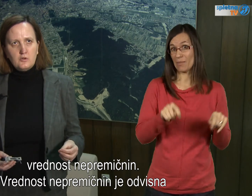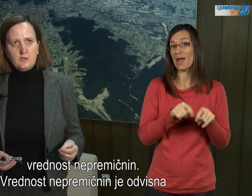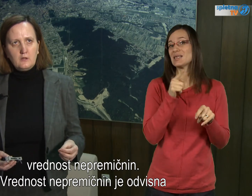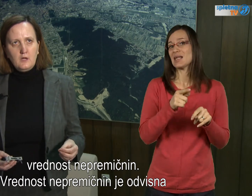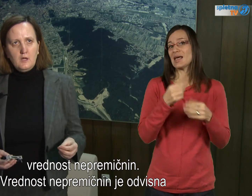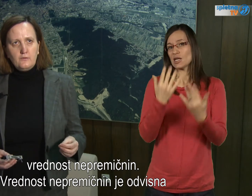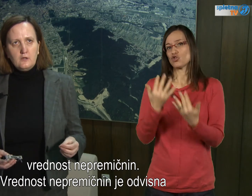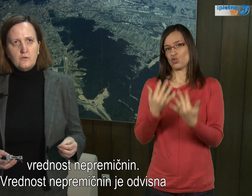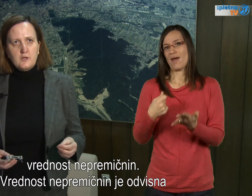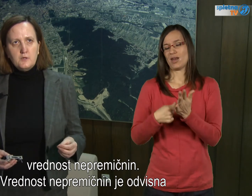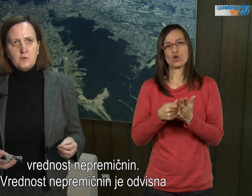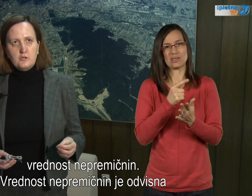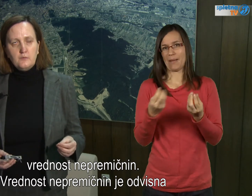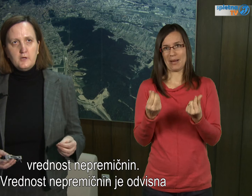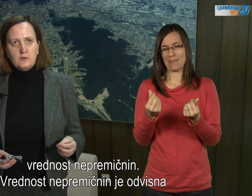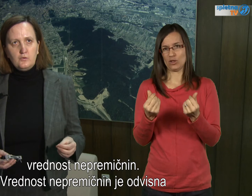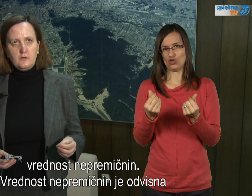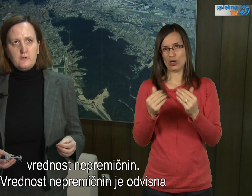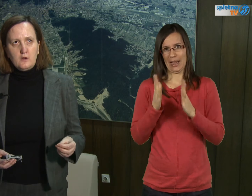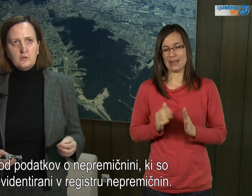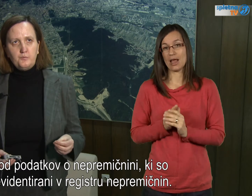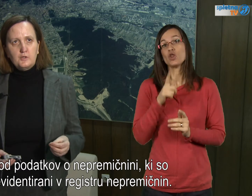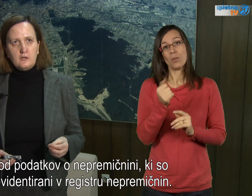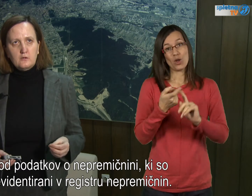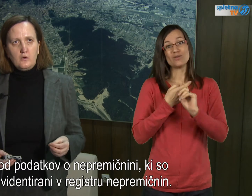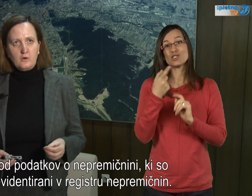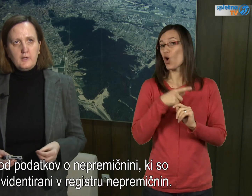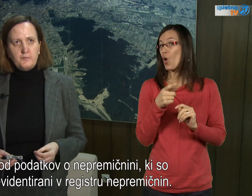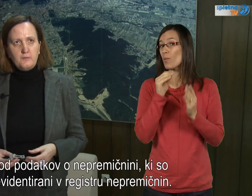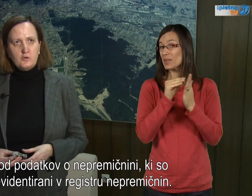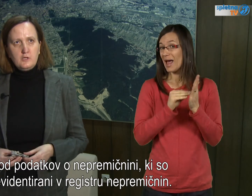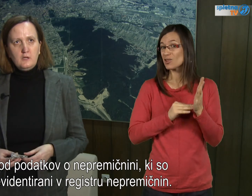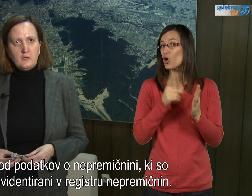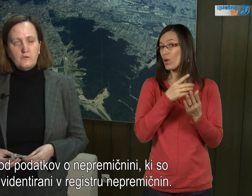nepremičnin. Vrednost nepremičnin pa je odvisna od podatkov o nepremičnini, ki so